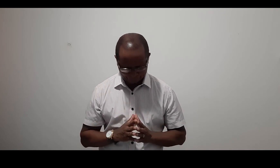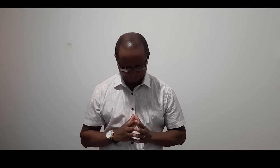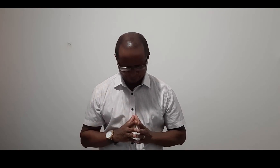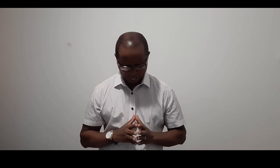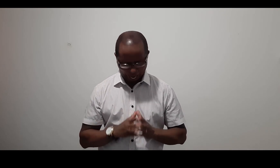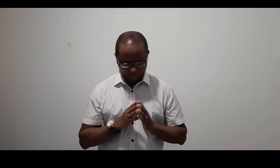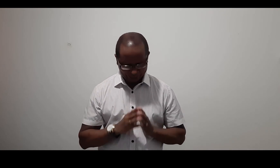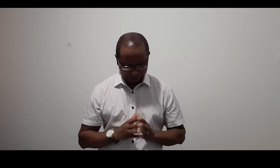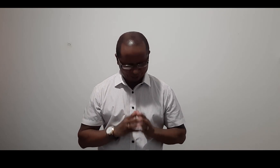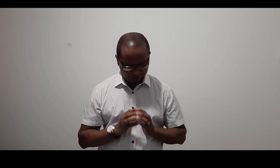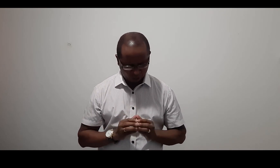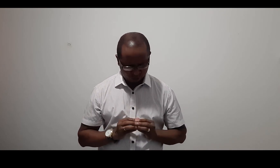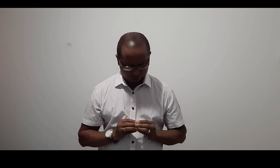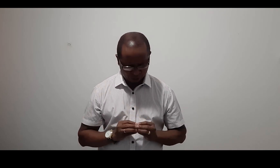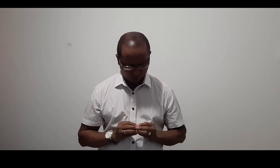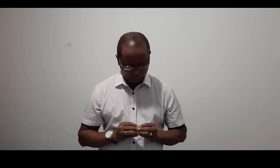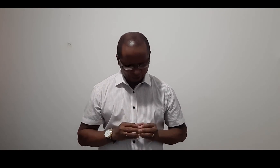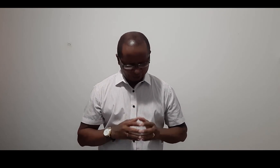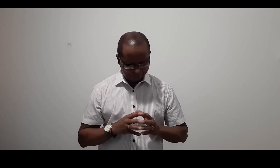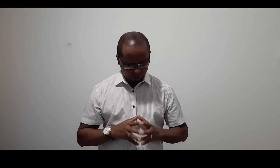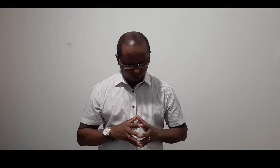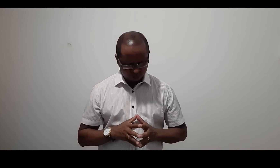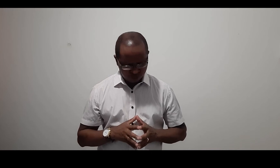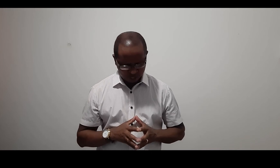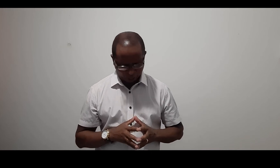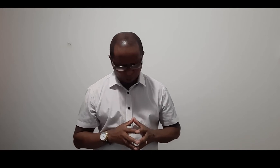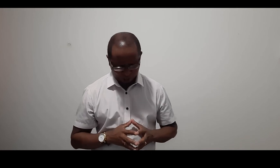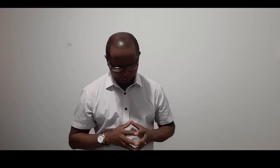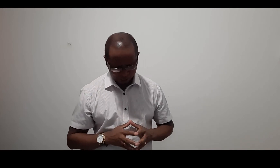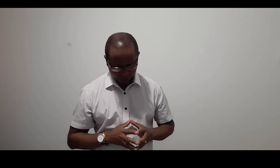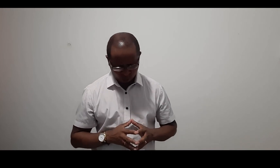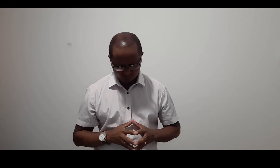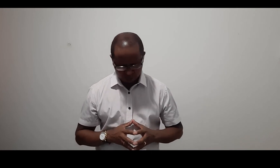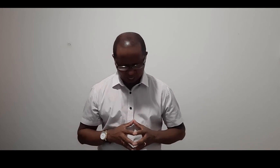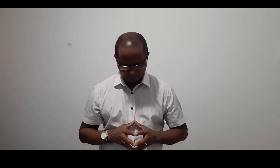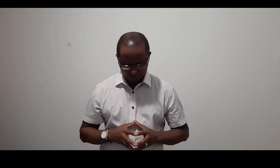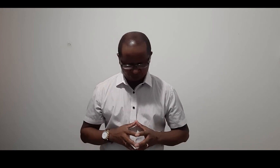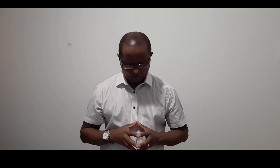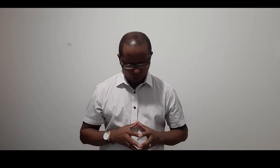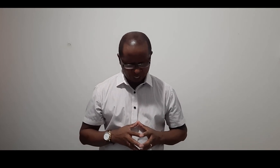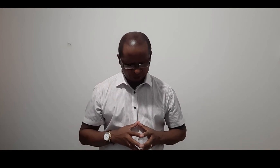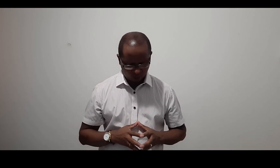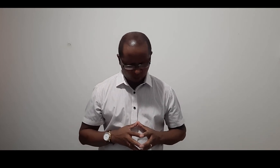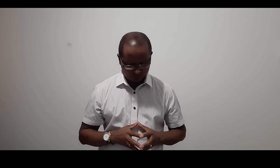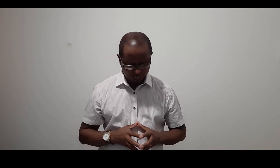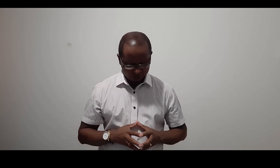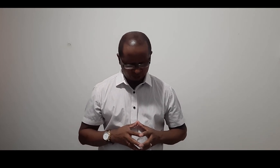taminy, ankehitriny nareo fariseo dia manadio ny vony kapoka sy ny lovia, nefa ao anatinareo kosa dia